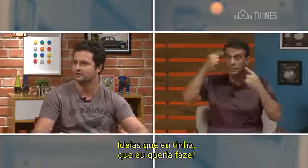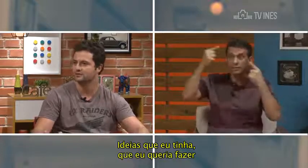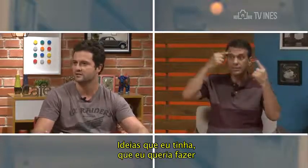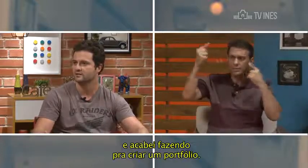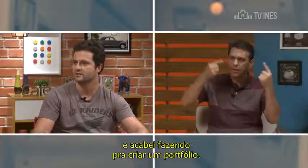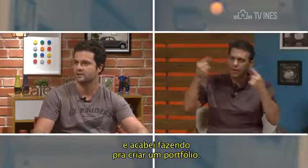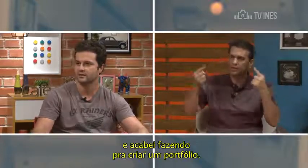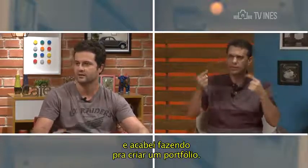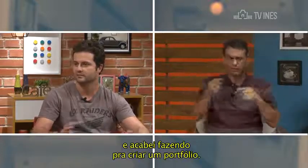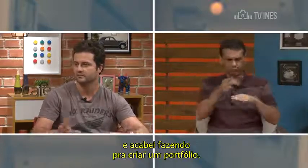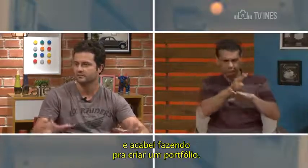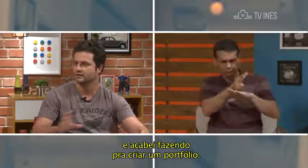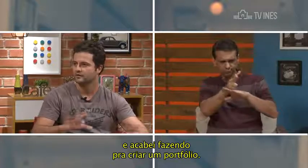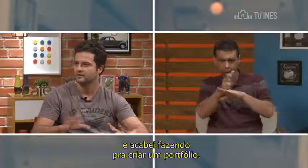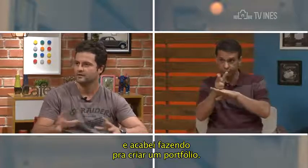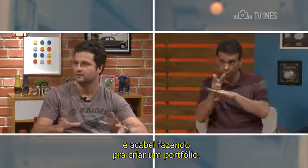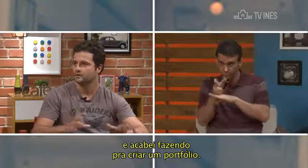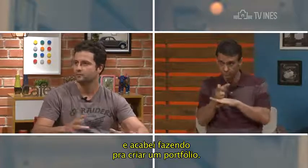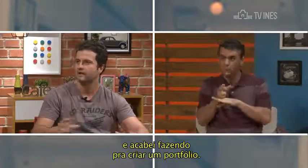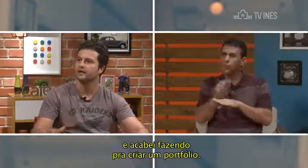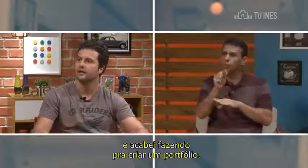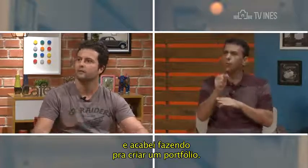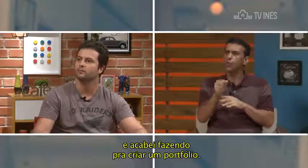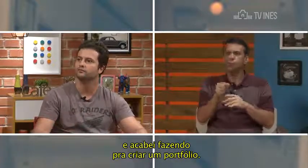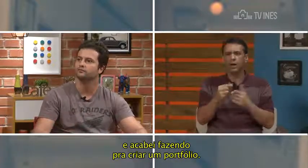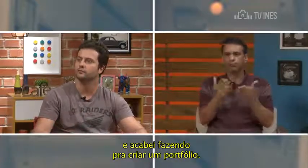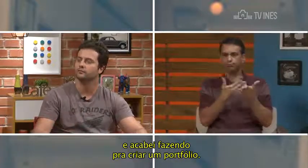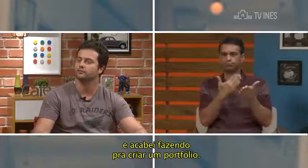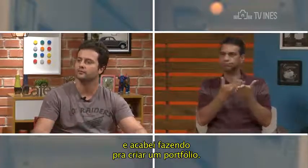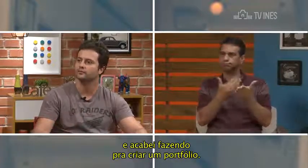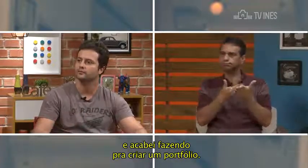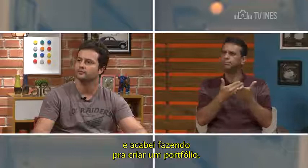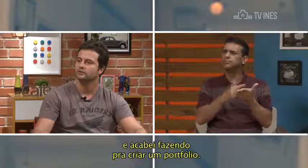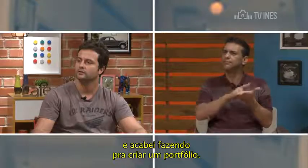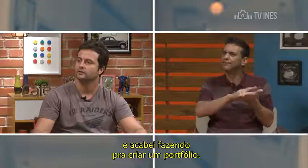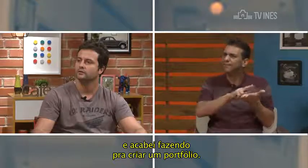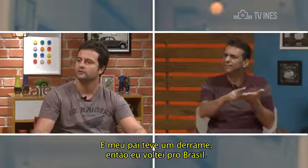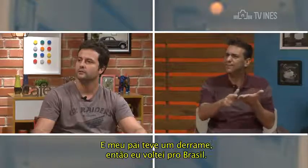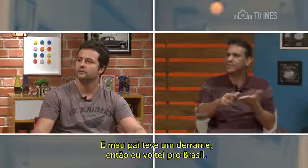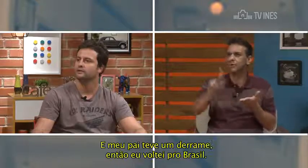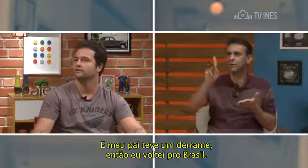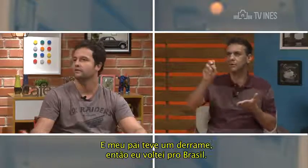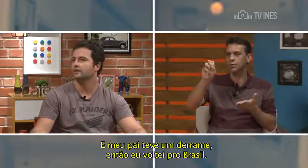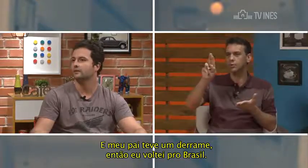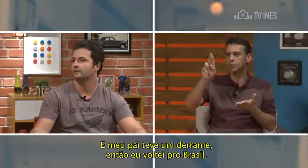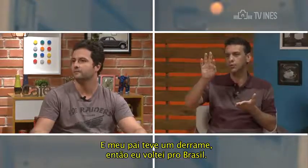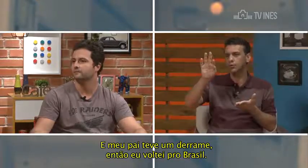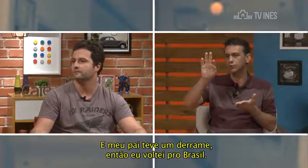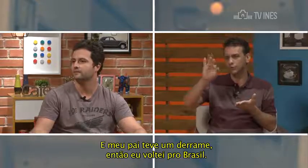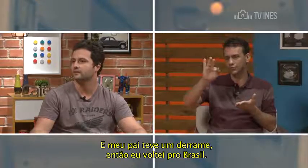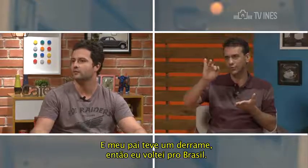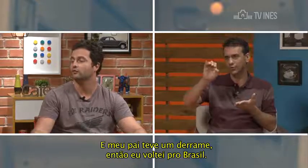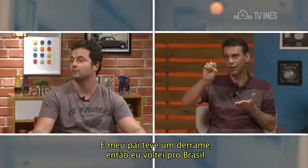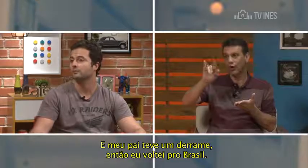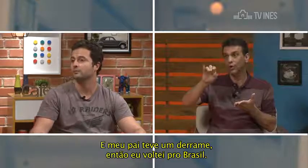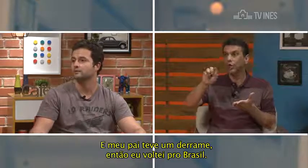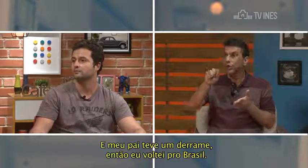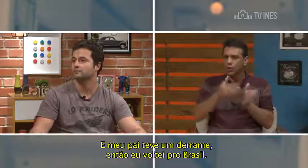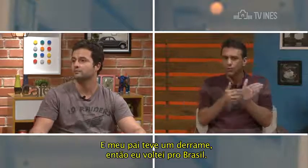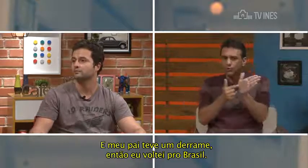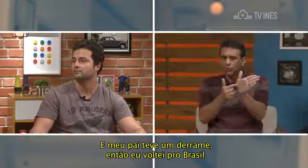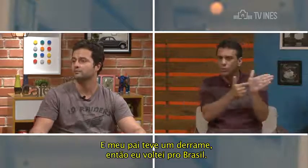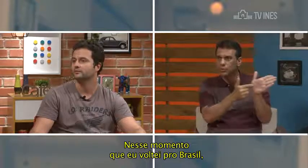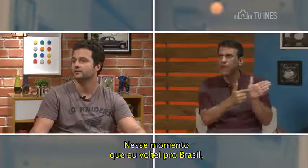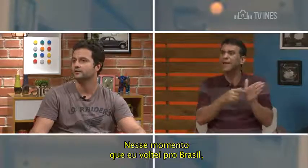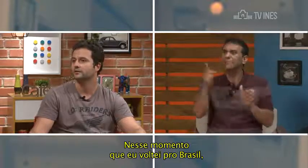que eu queria fazer e acabei fazendo para criar um portfólio. E meu pai teve um derrame, então eu voltei para o